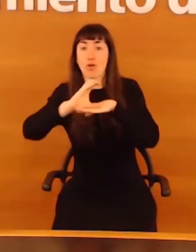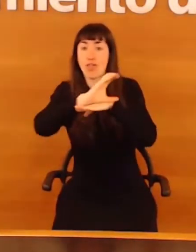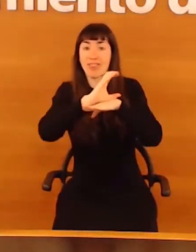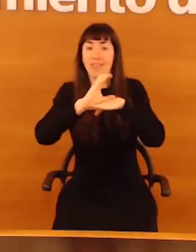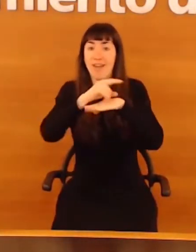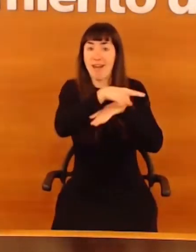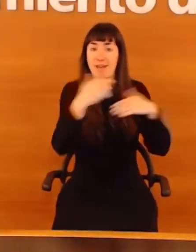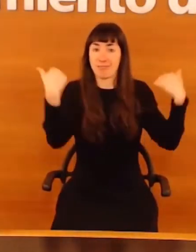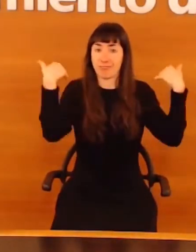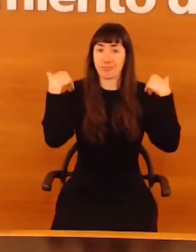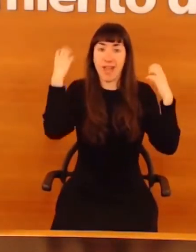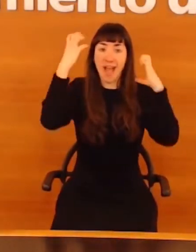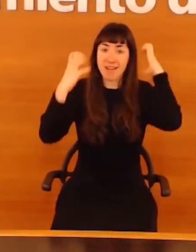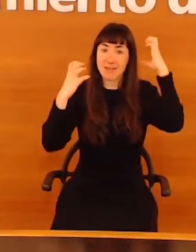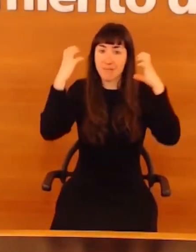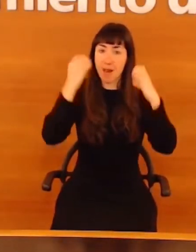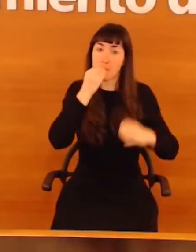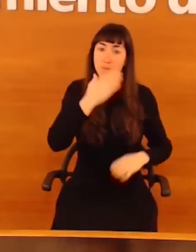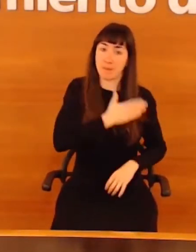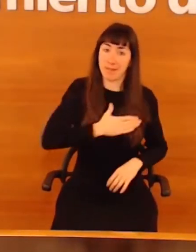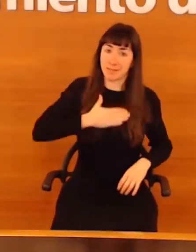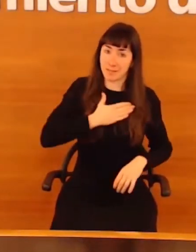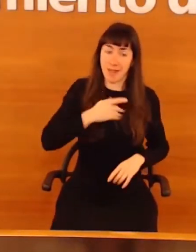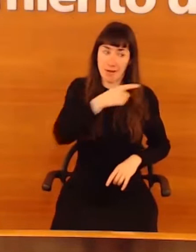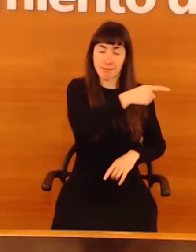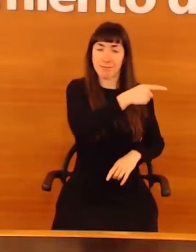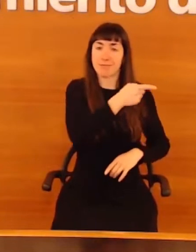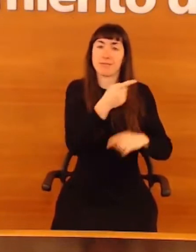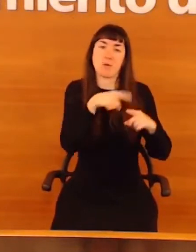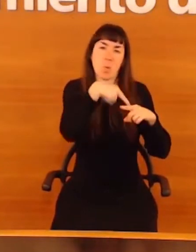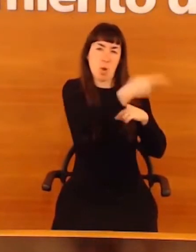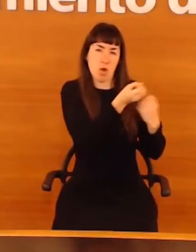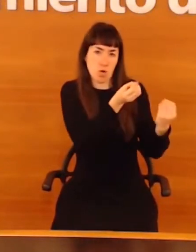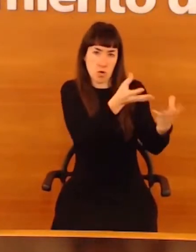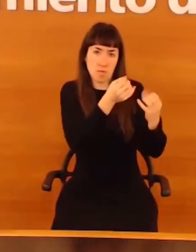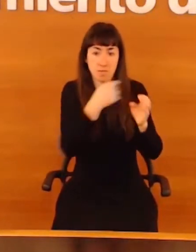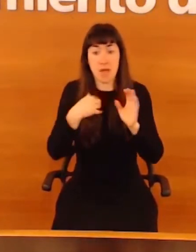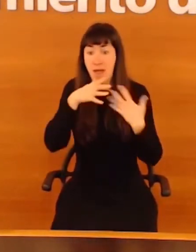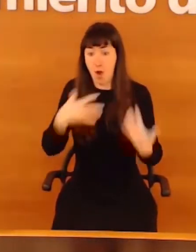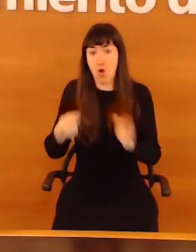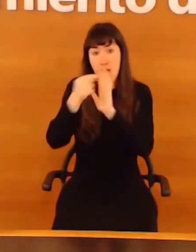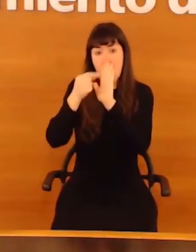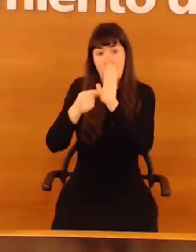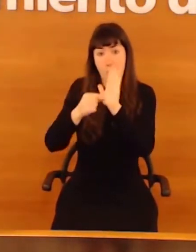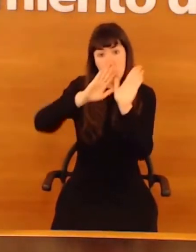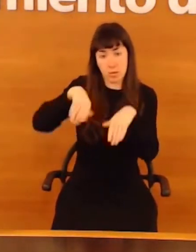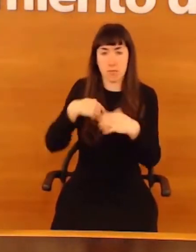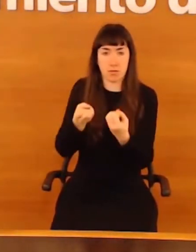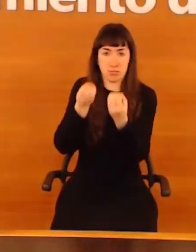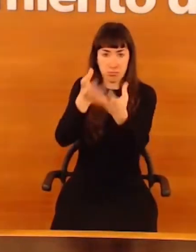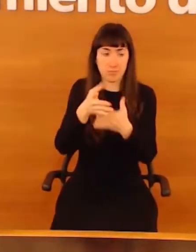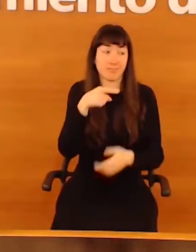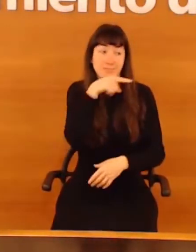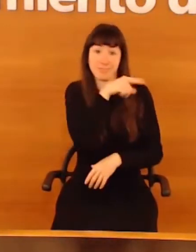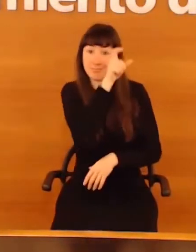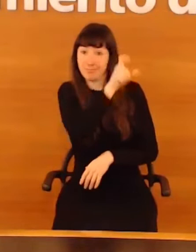Bienestar Animal, Amaya Castro, que posteriormente hablará de algunas medidas en relación al mundo de las mascotas.